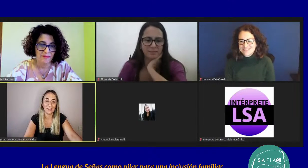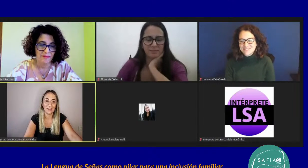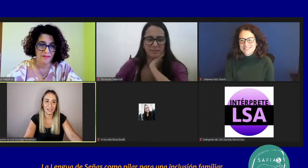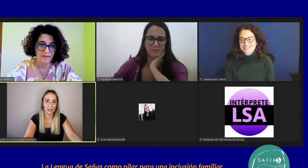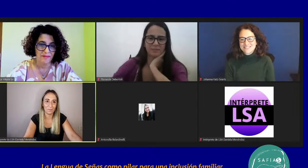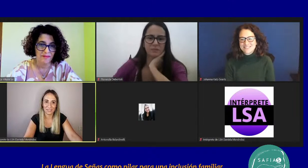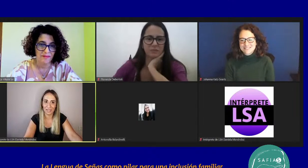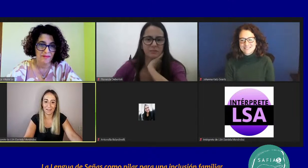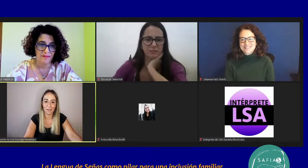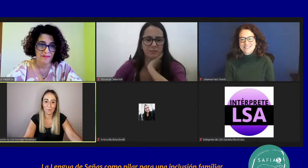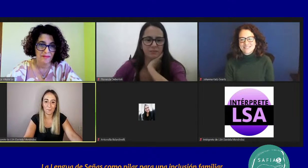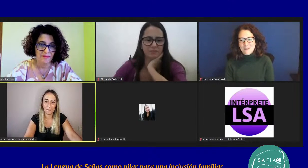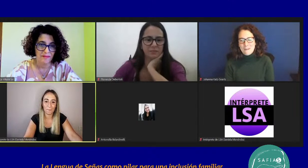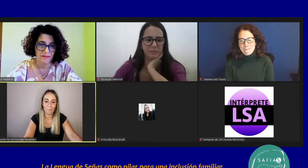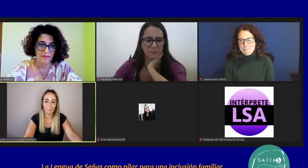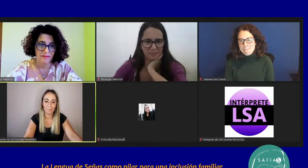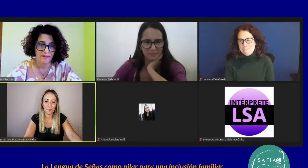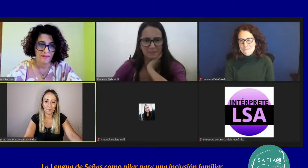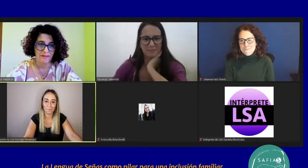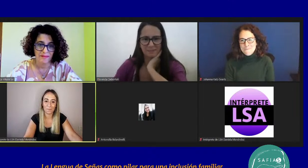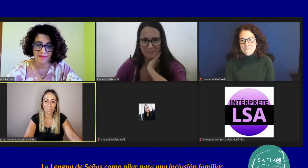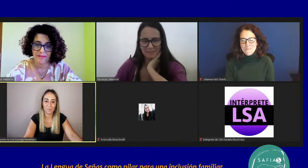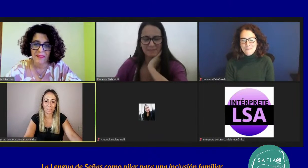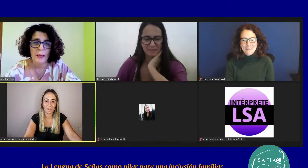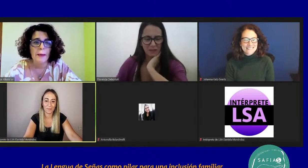también en discapacidad.